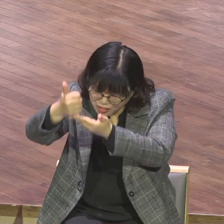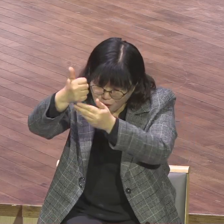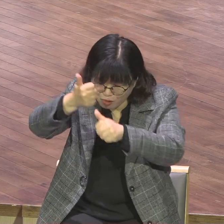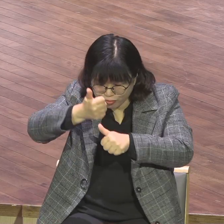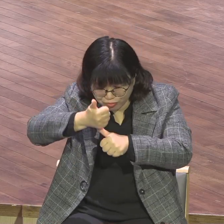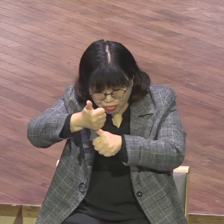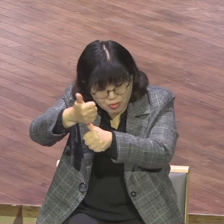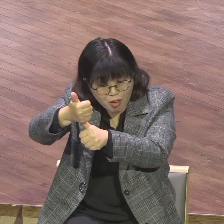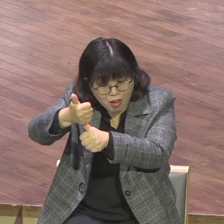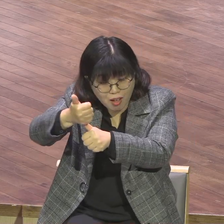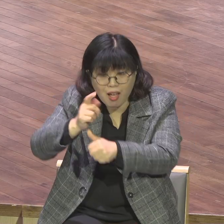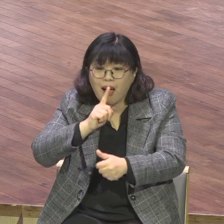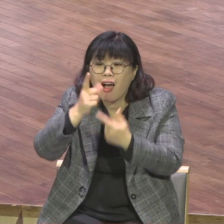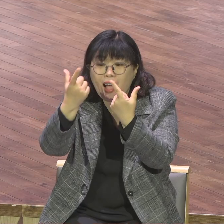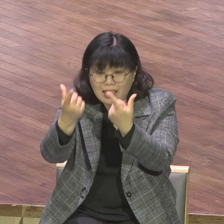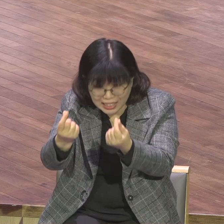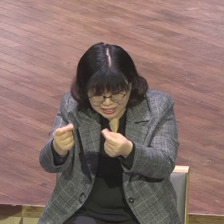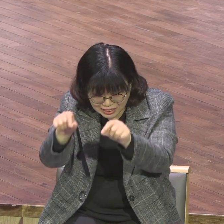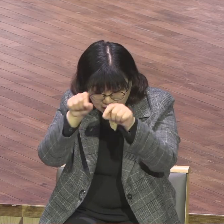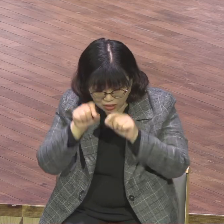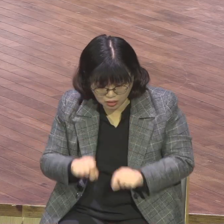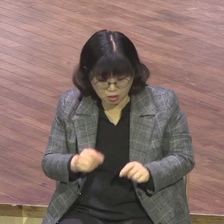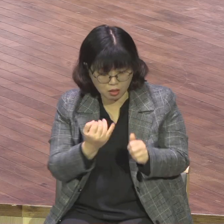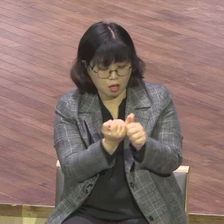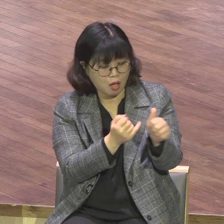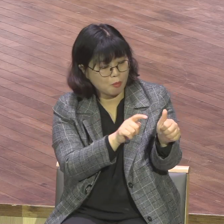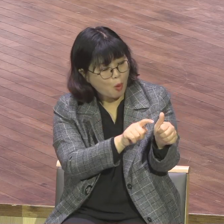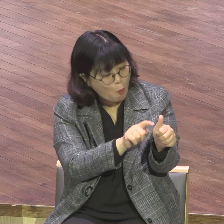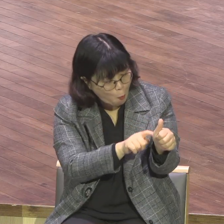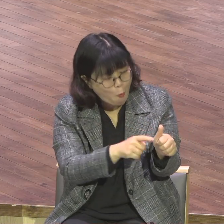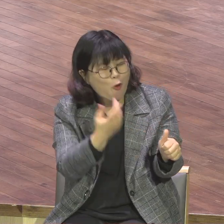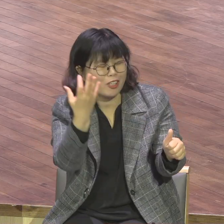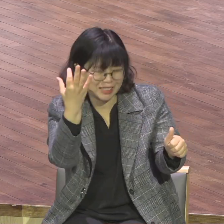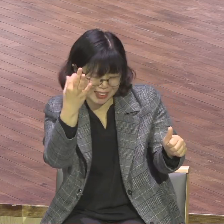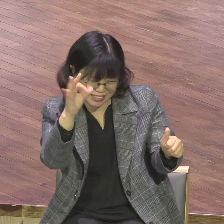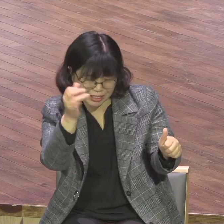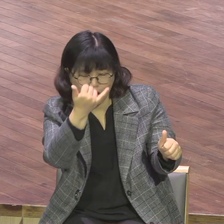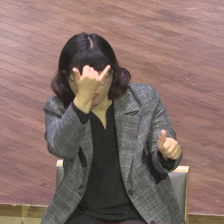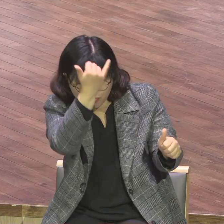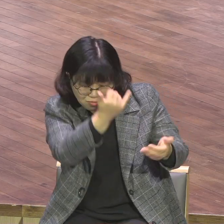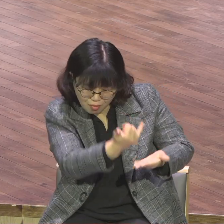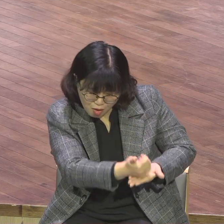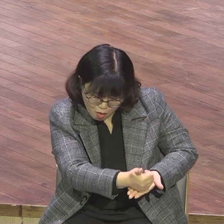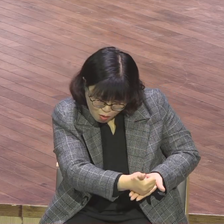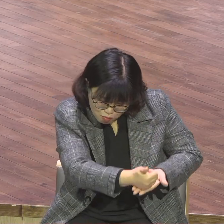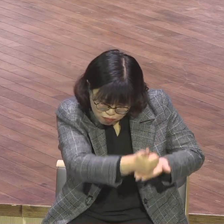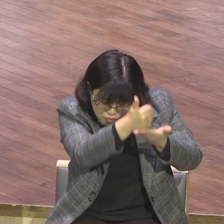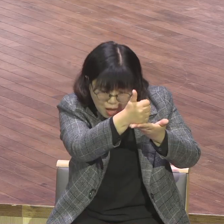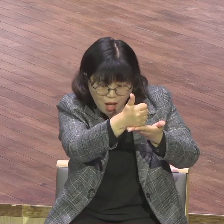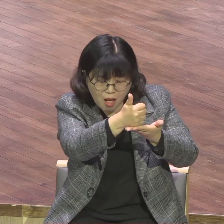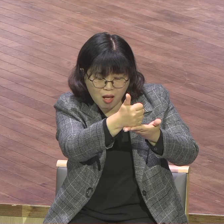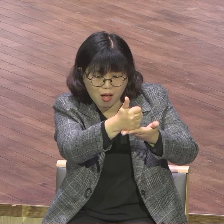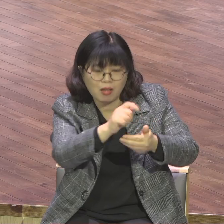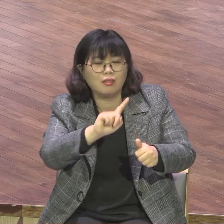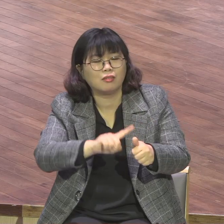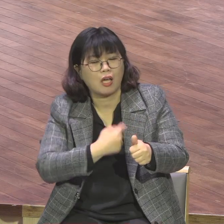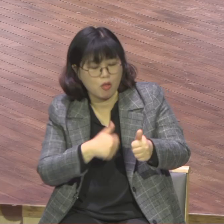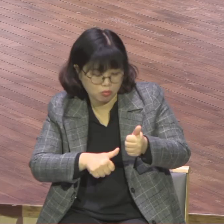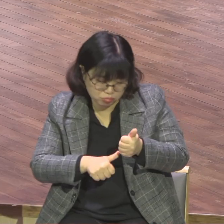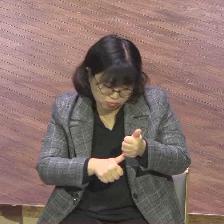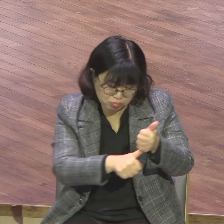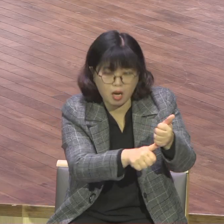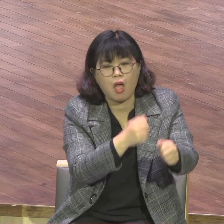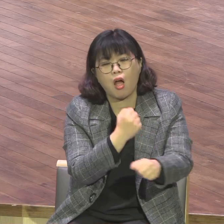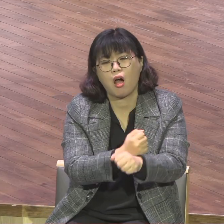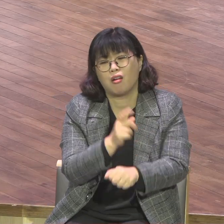마음으로 남편을 인정하고 권위를 세워주라. 요즘 남자들이